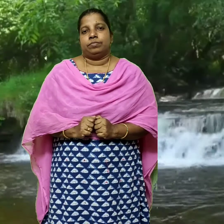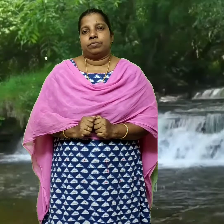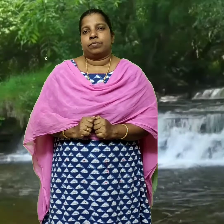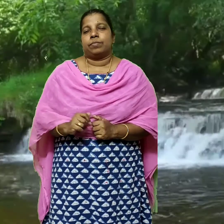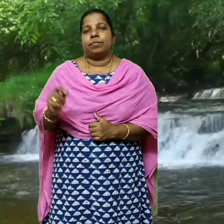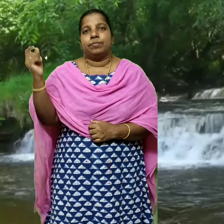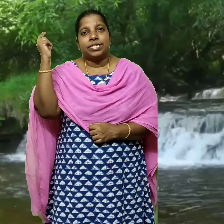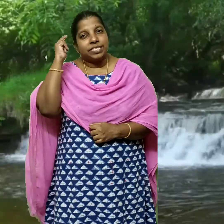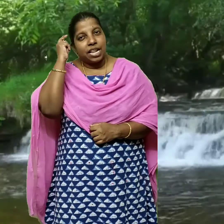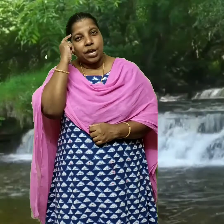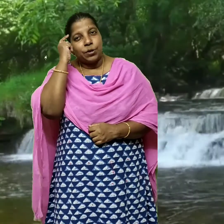മനസ്സിലായോ?